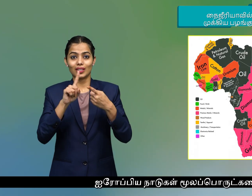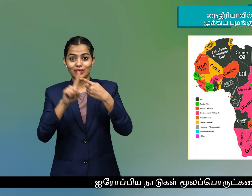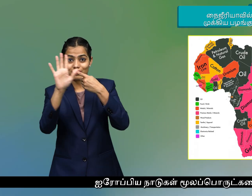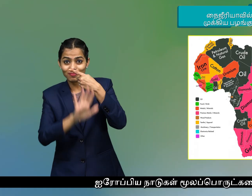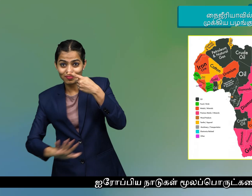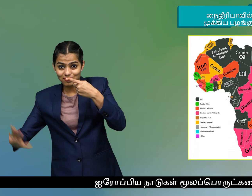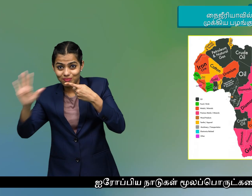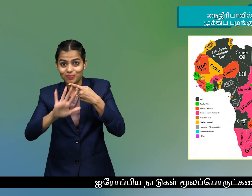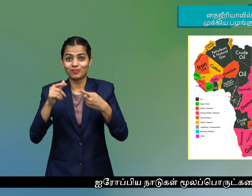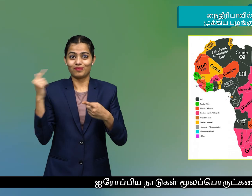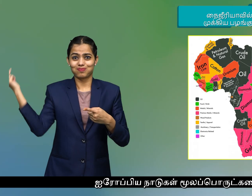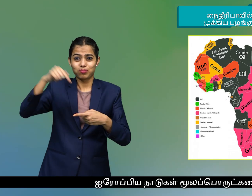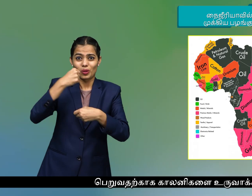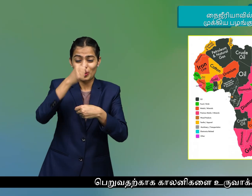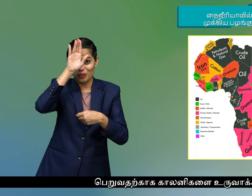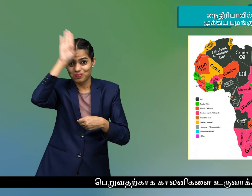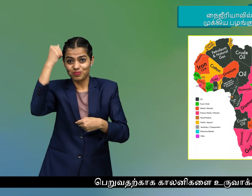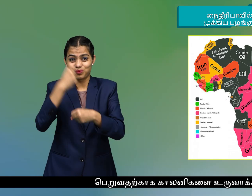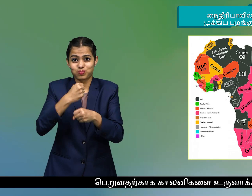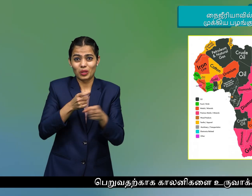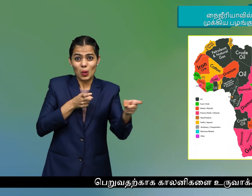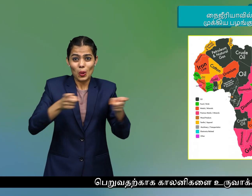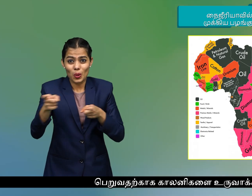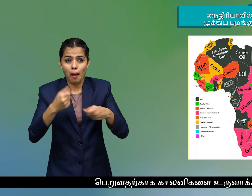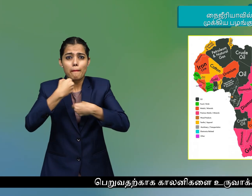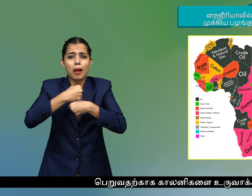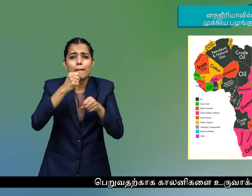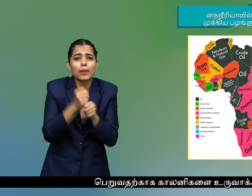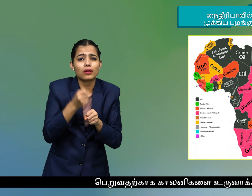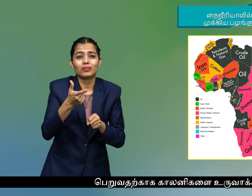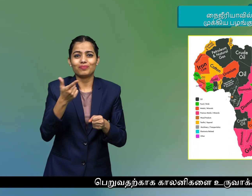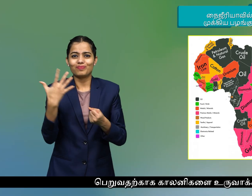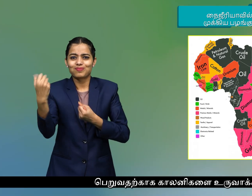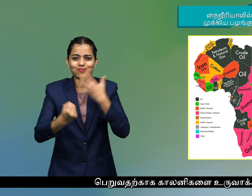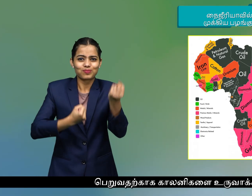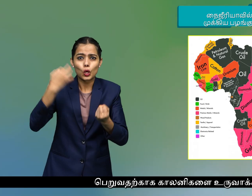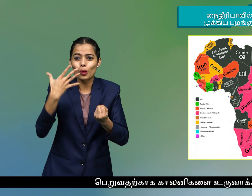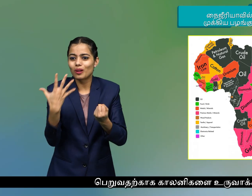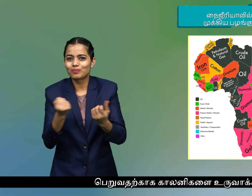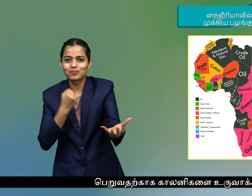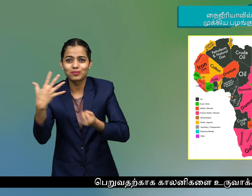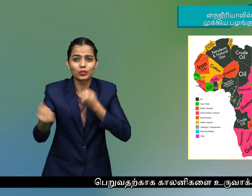ஐரோப்பிய நாடுகள் மூலப்பொருட்களை பெறுவதற்கான காலனிகளை உருவாக்கின.